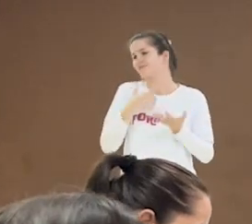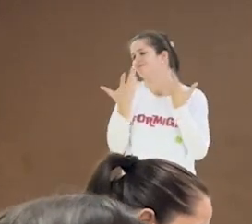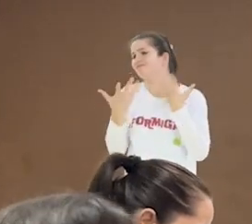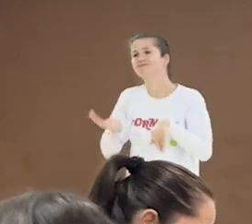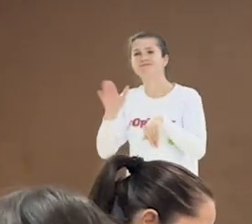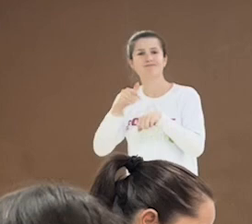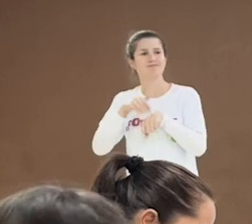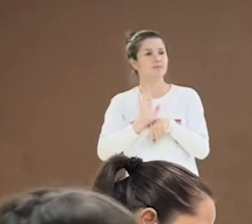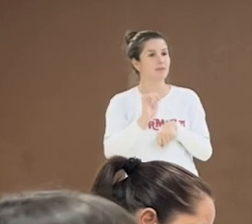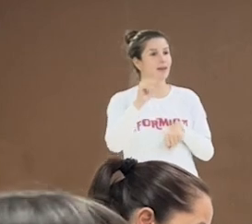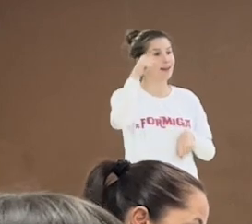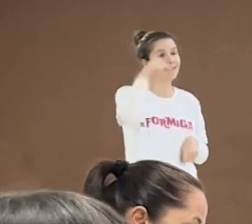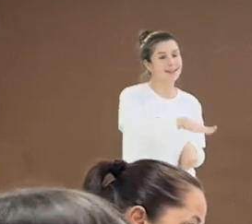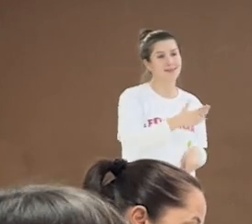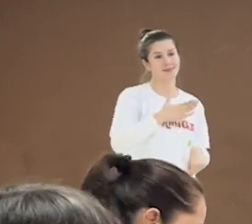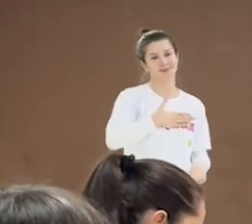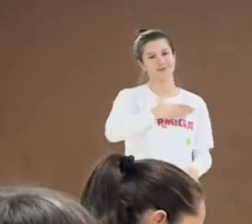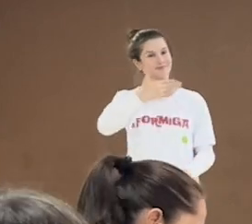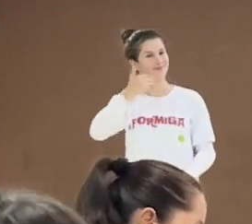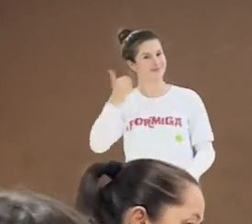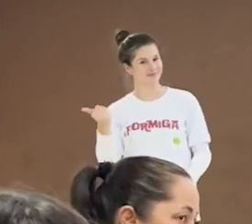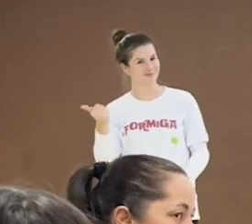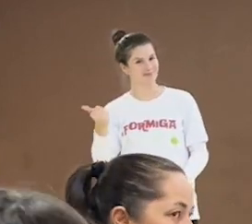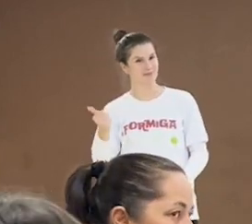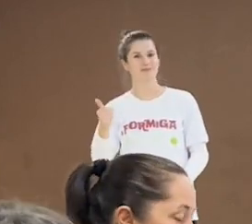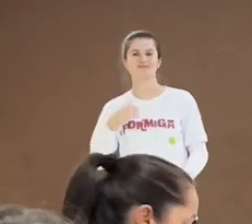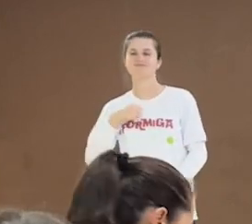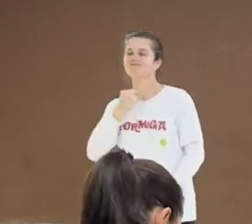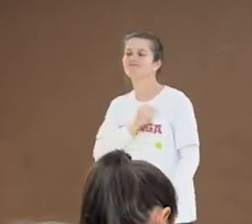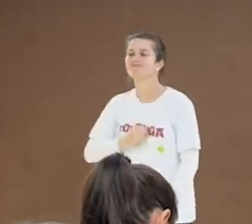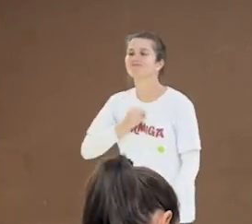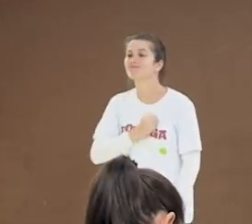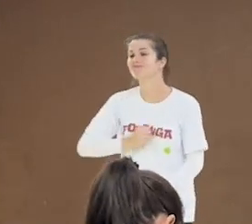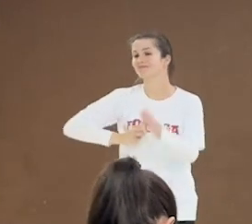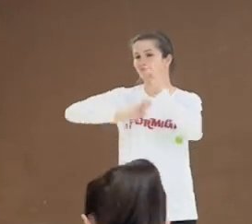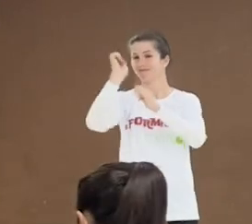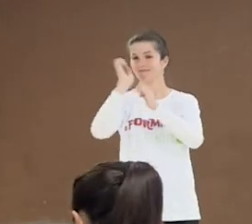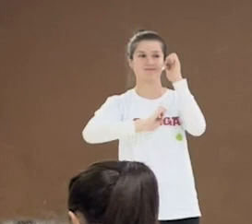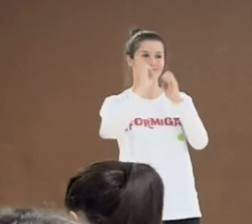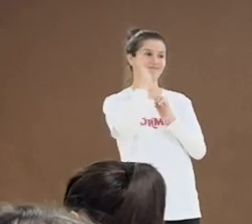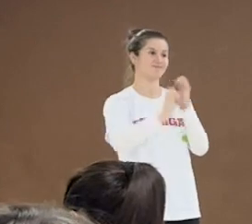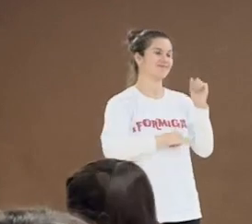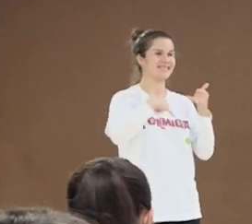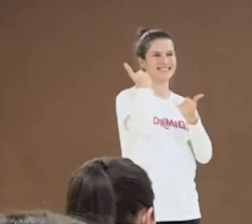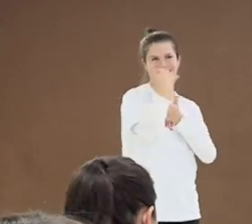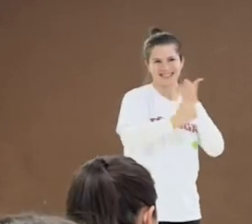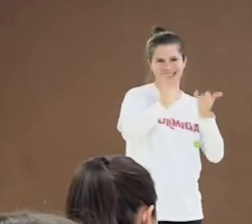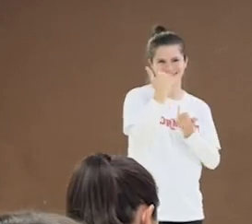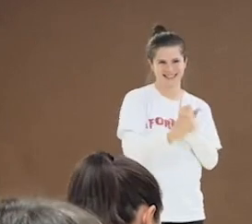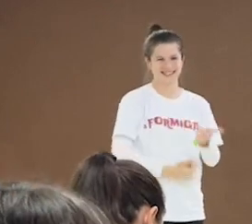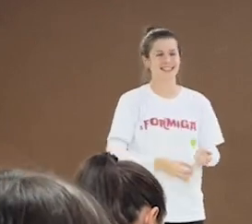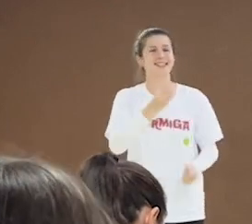Até porque aqui é o meu lugar. E também porque eu estava com saudade das nossas brigas, confusões e brincadeiras. Que bom que você